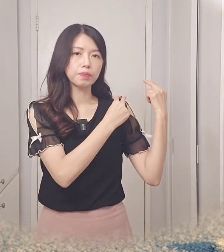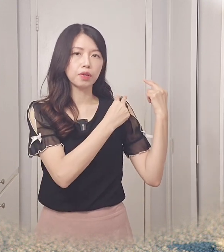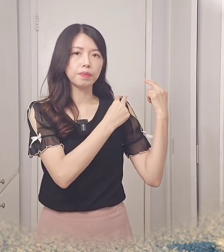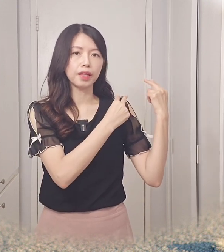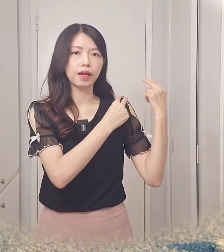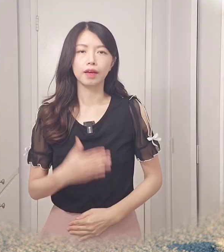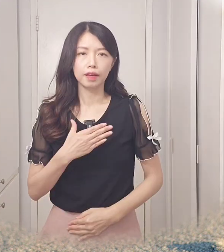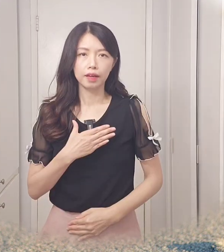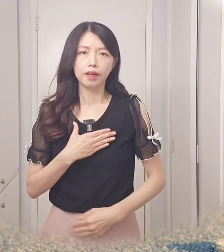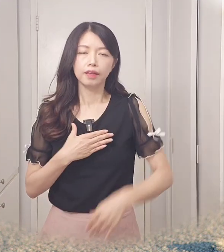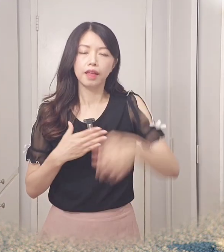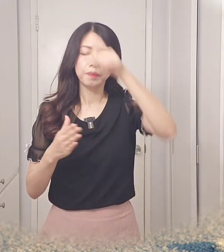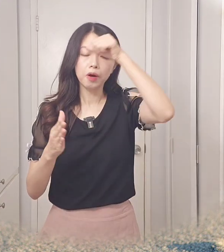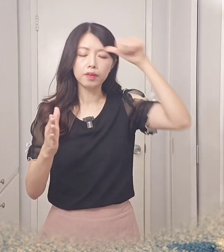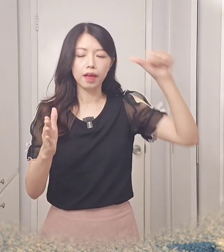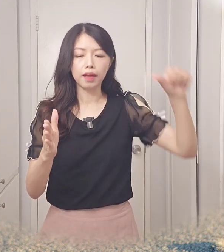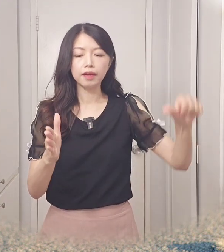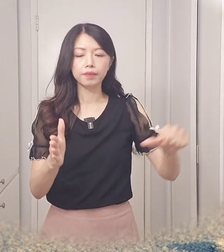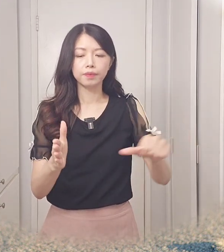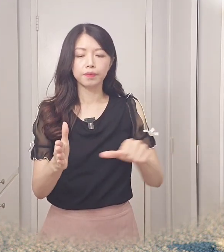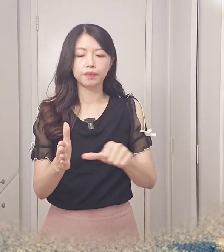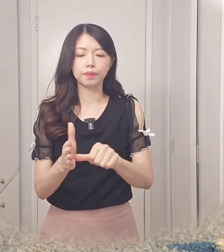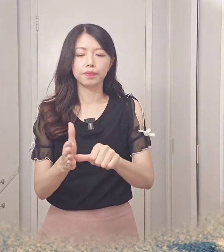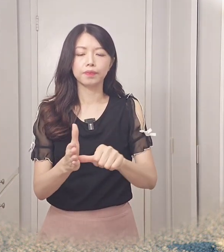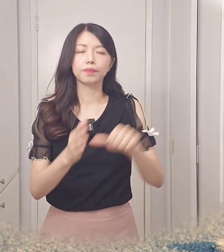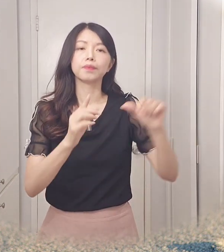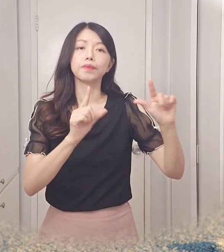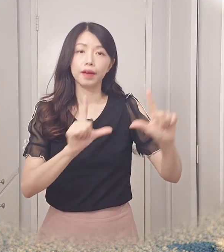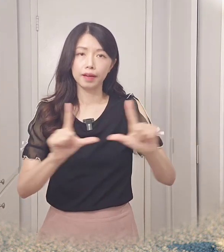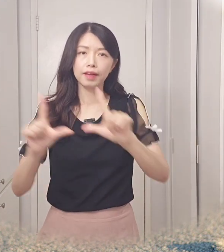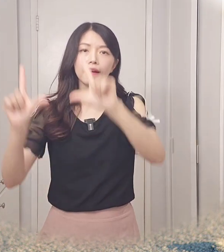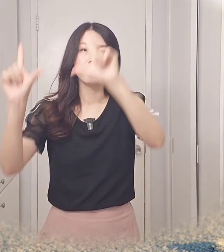해석을 하시면 됩니다. 내 평생